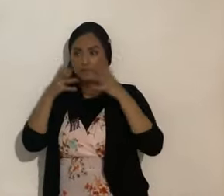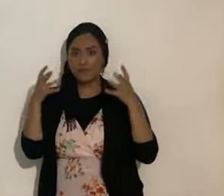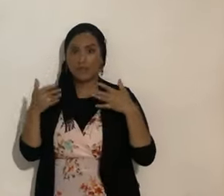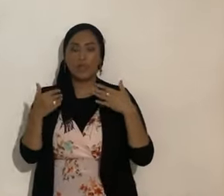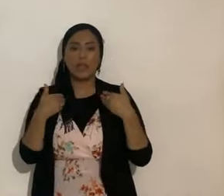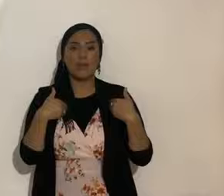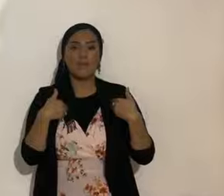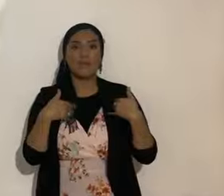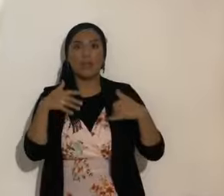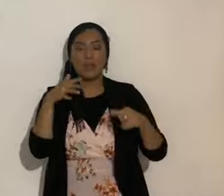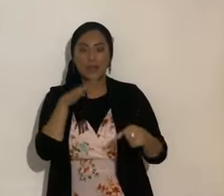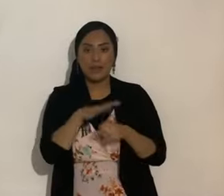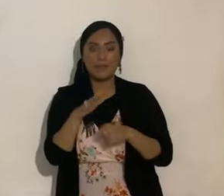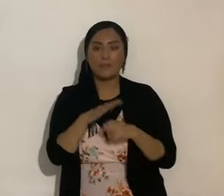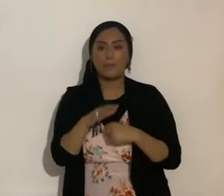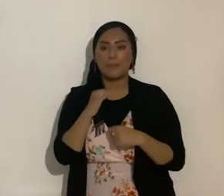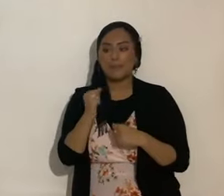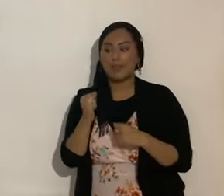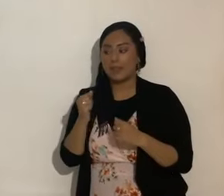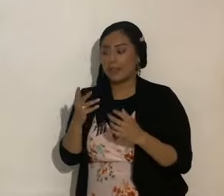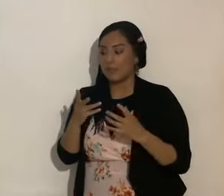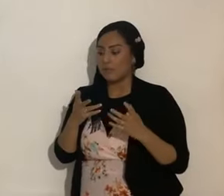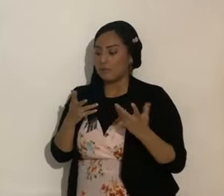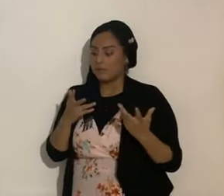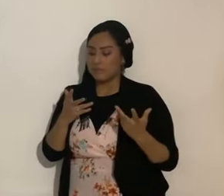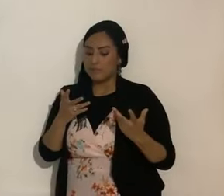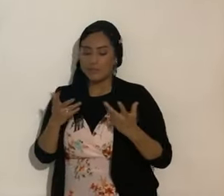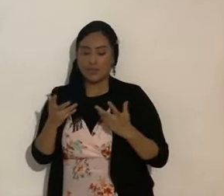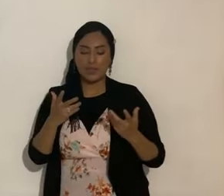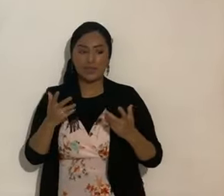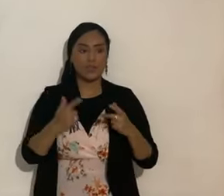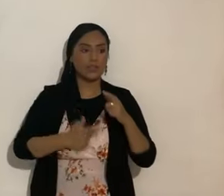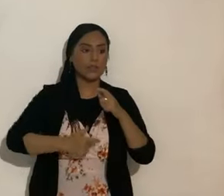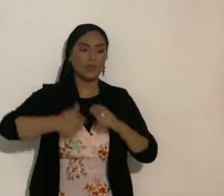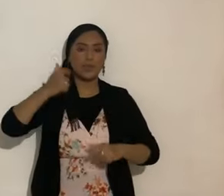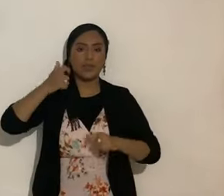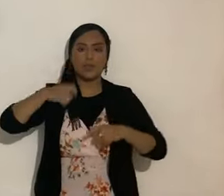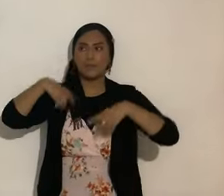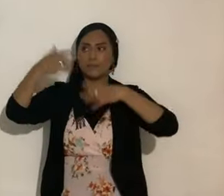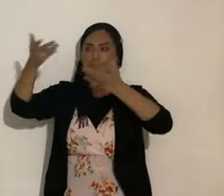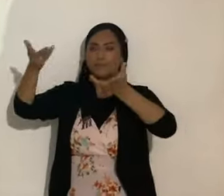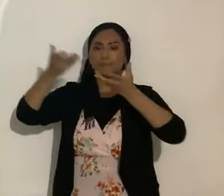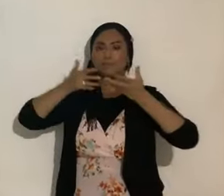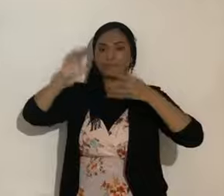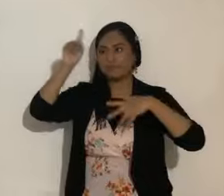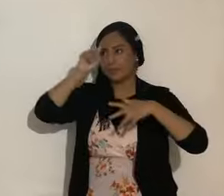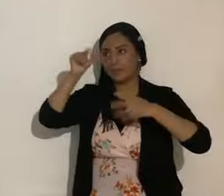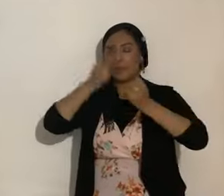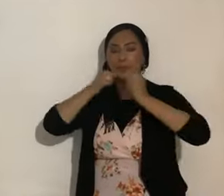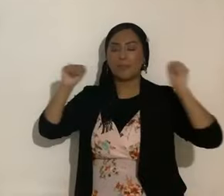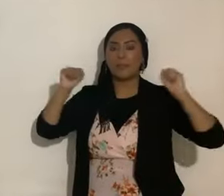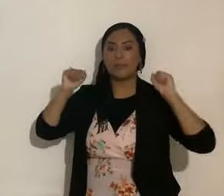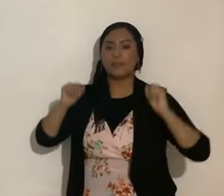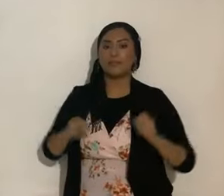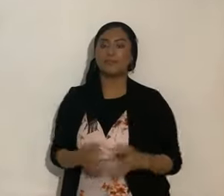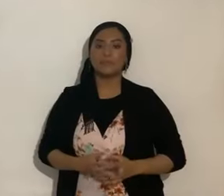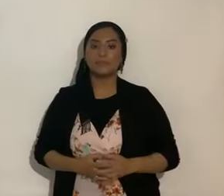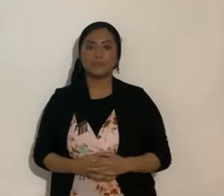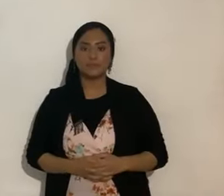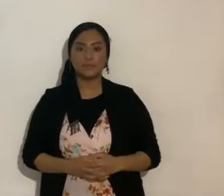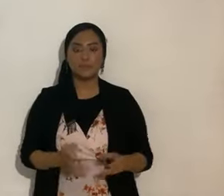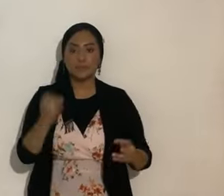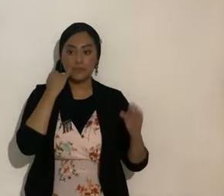vaya, inmenso, es que es un, es un regalo inmenso, infinito la salvación. La